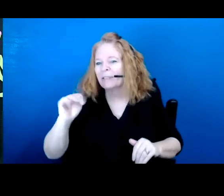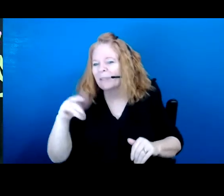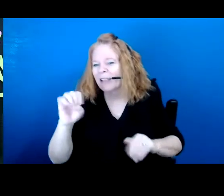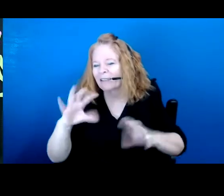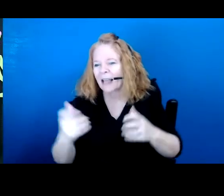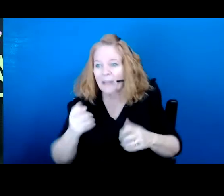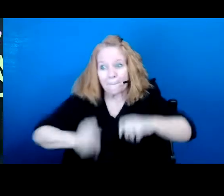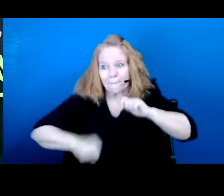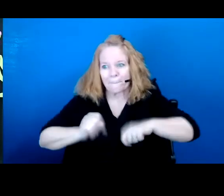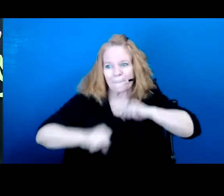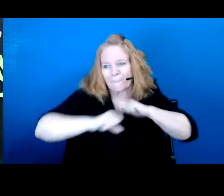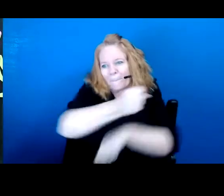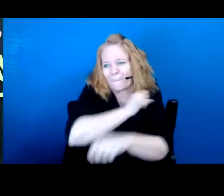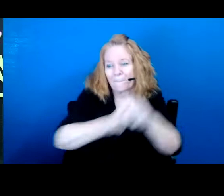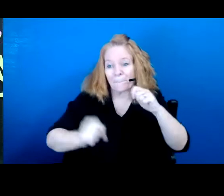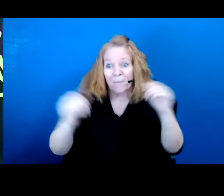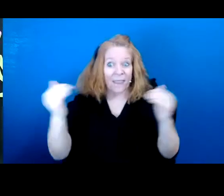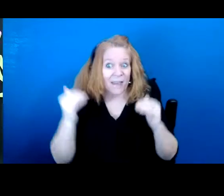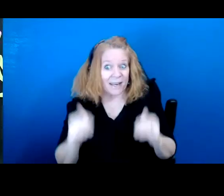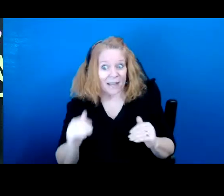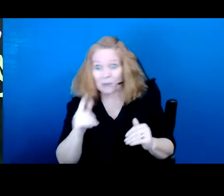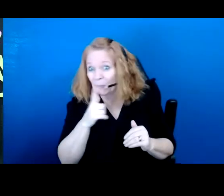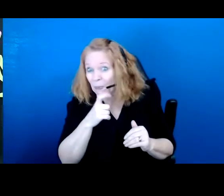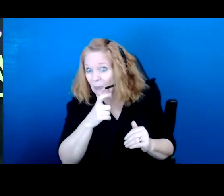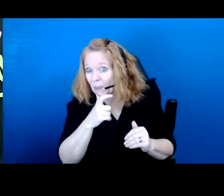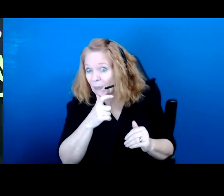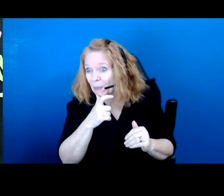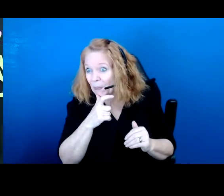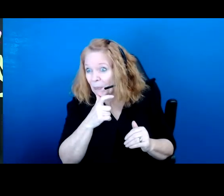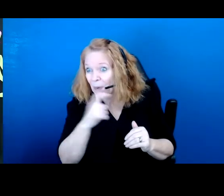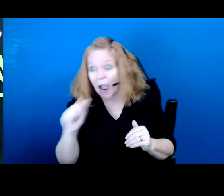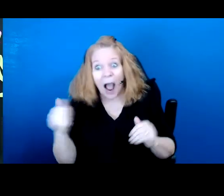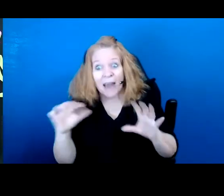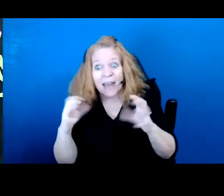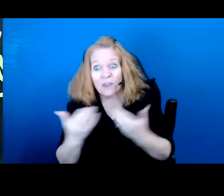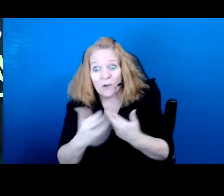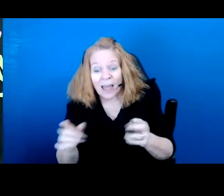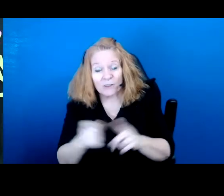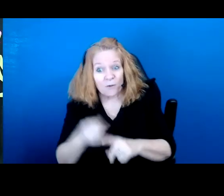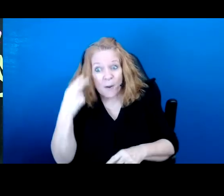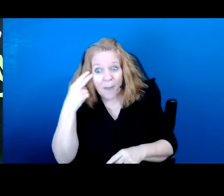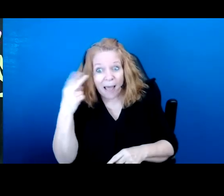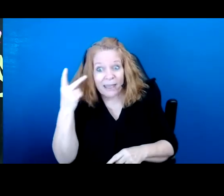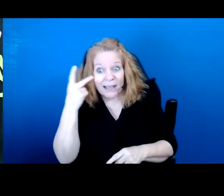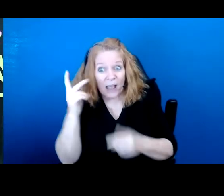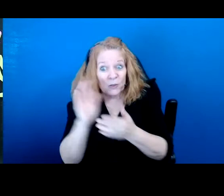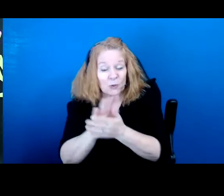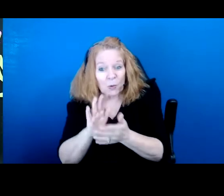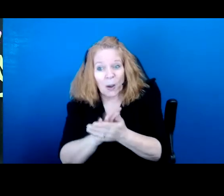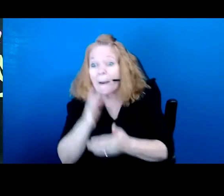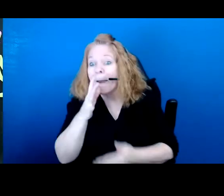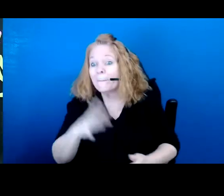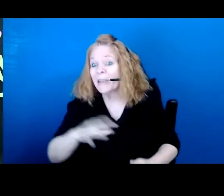para la clase de la maestra misa o para un pan para en pampán y sigue otra clase de la escuela